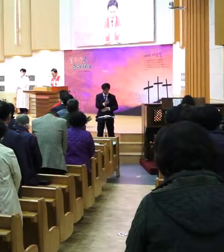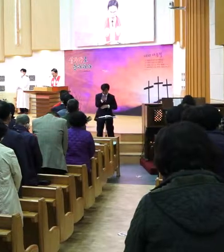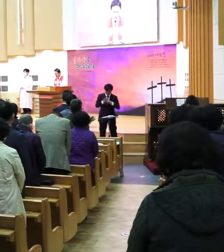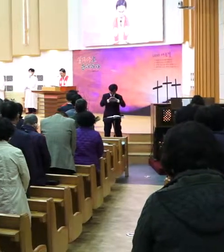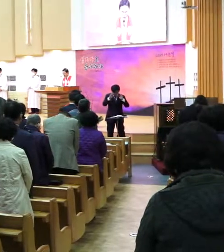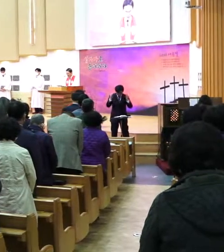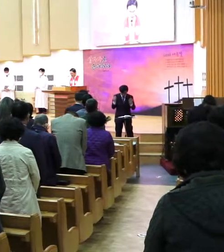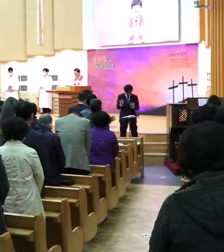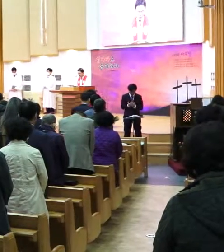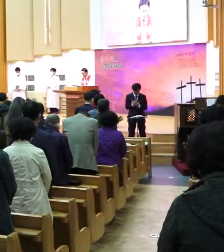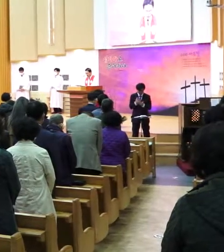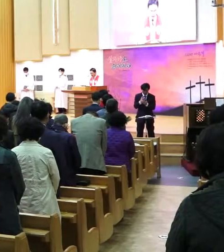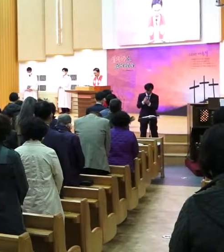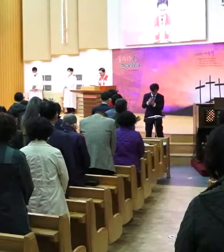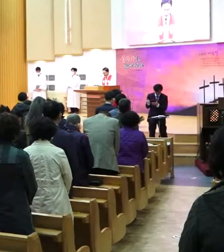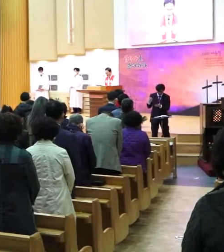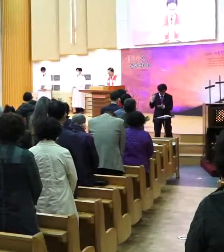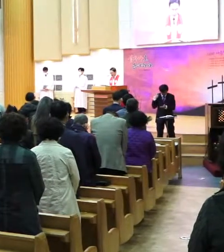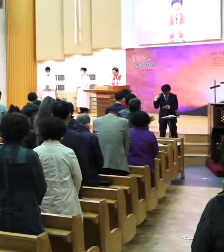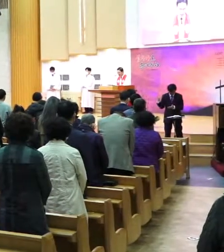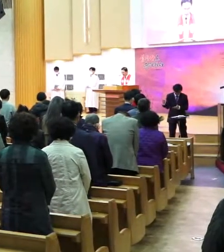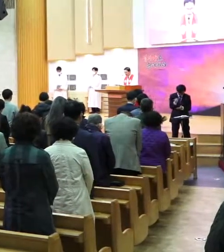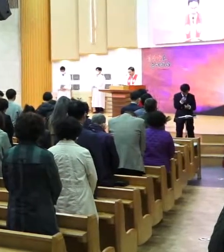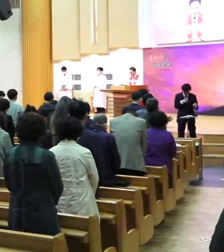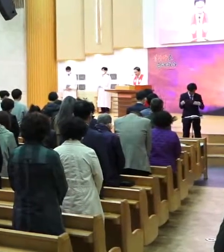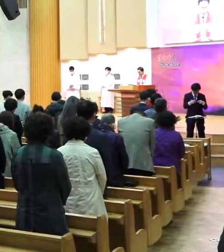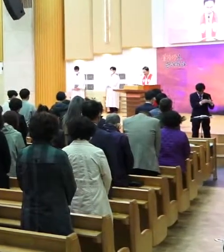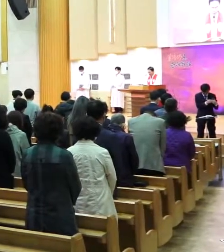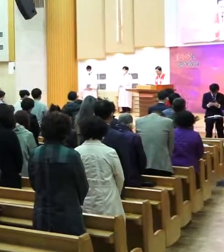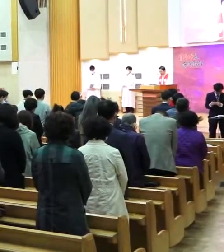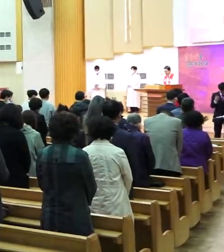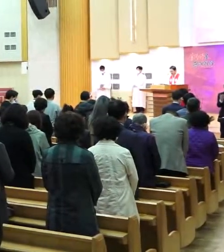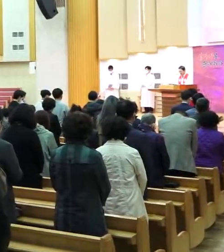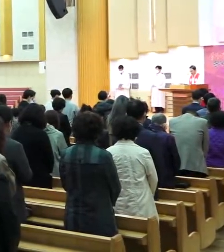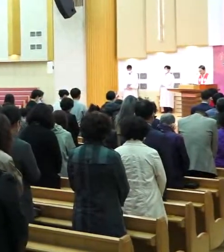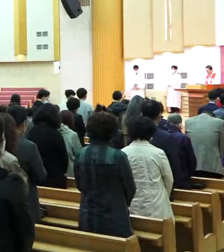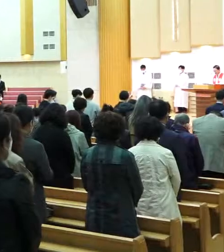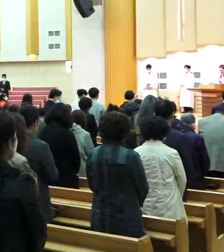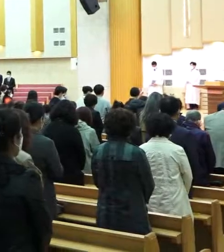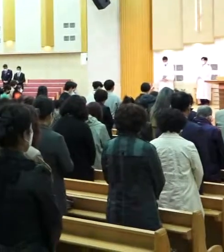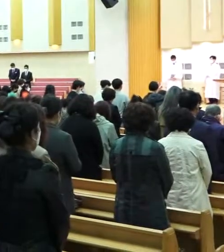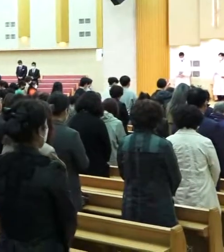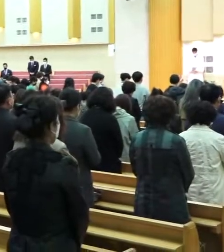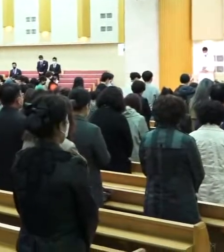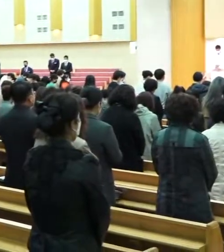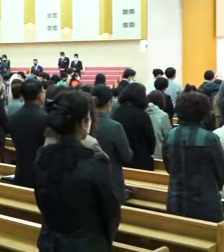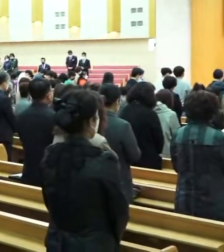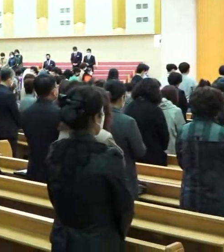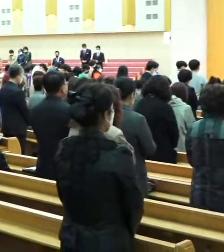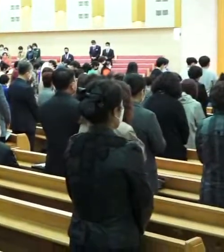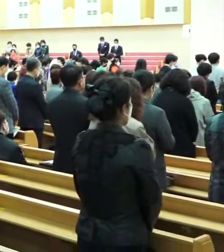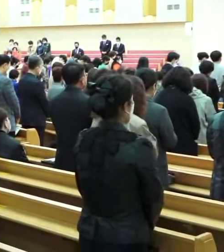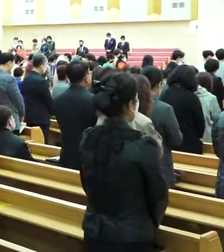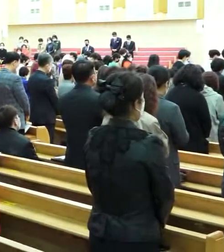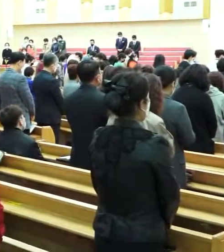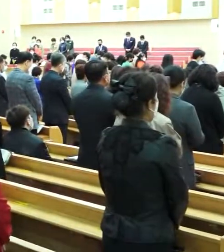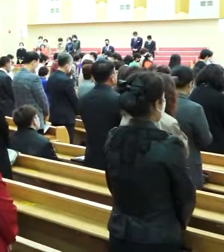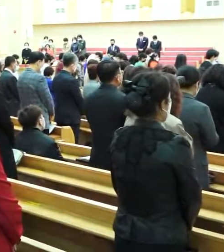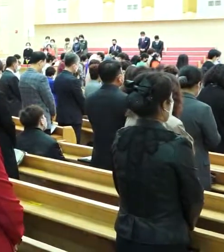우리 주님께서 책임져 주시고 이끌어 주시네 감사하며 귀한 예물을 우리 주님께 올려드립니다. 주님, 이 예물이